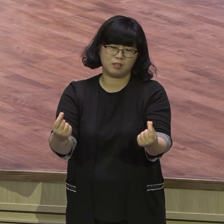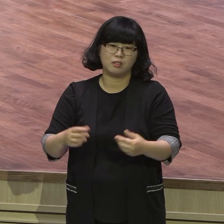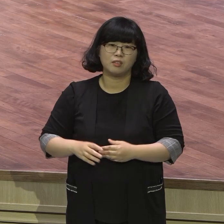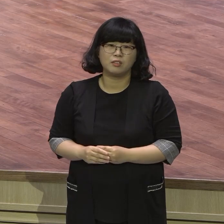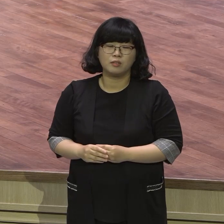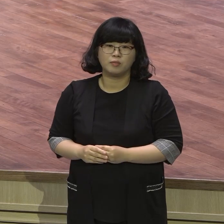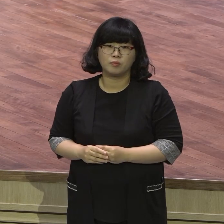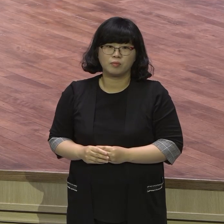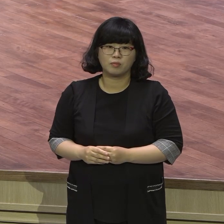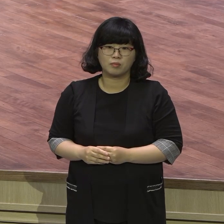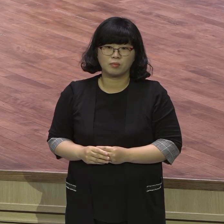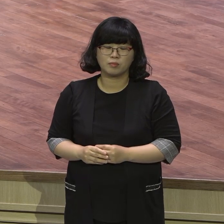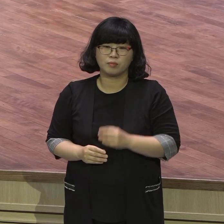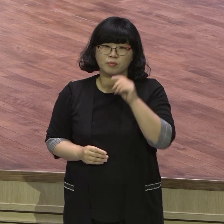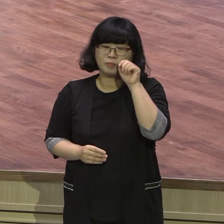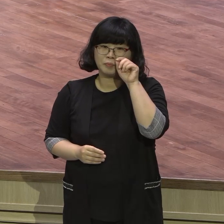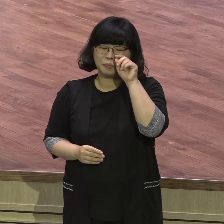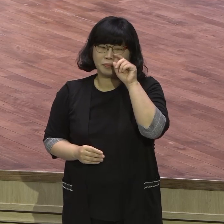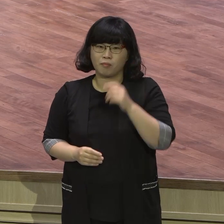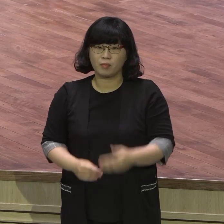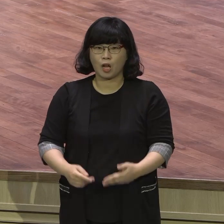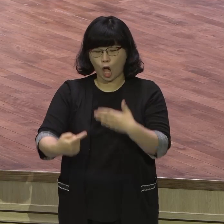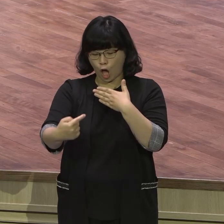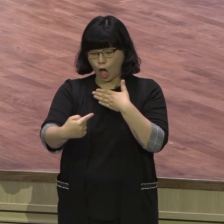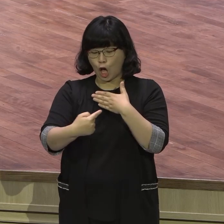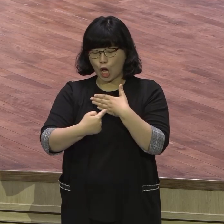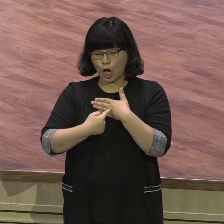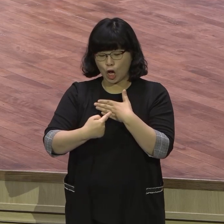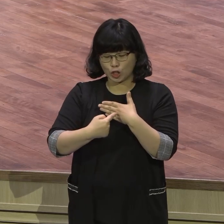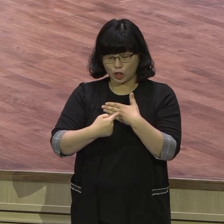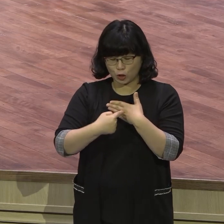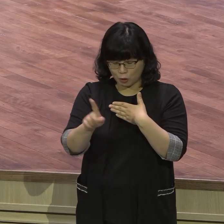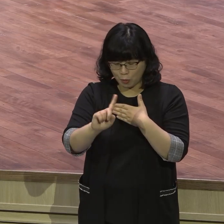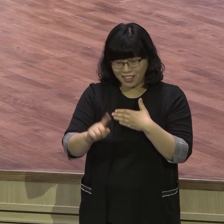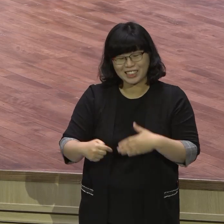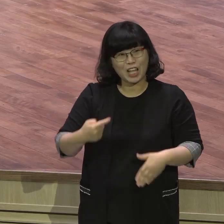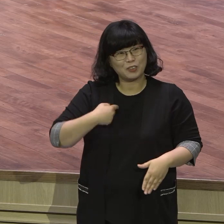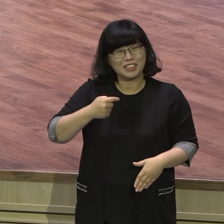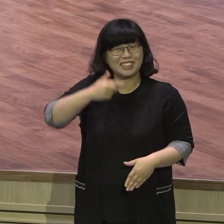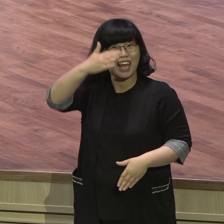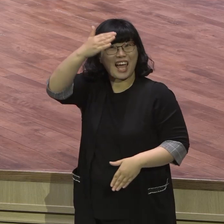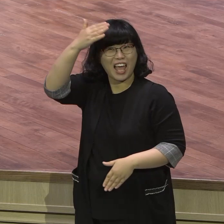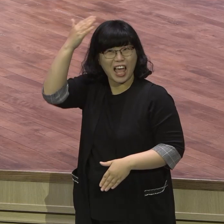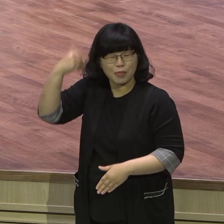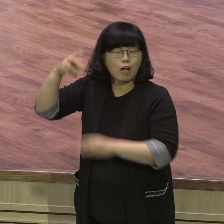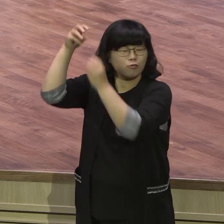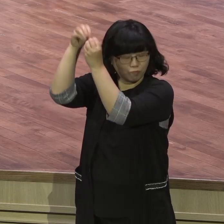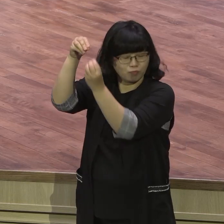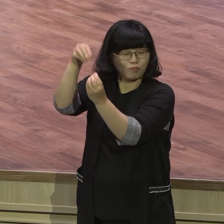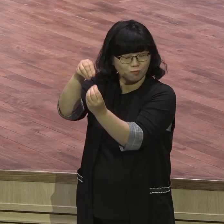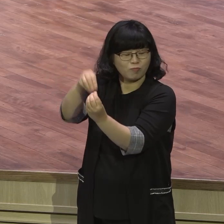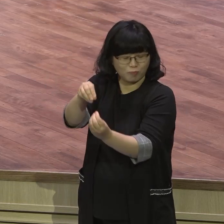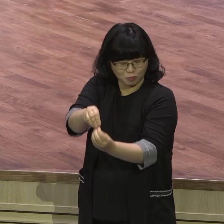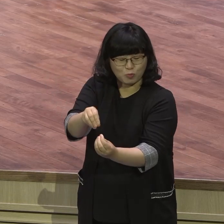말도 안 소리 같죠? 끝으로는 전통문화다. 전통문화 이런 맹목을 세워가지고